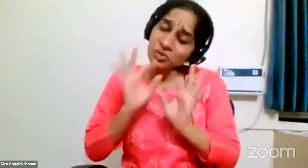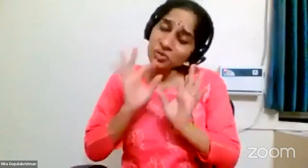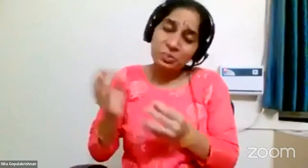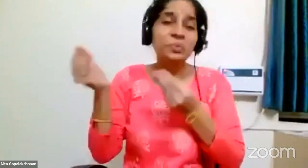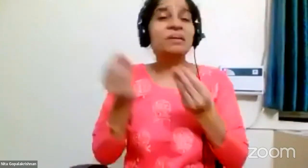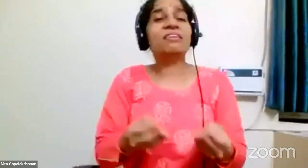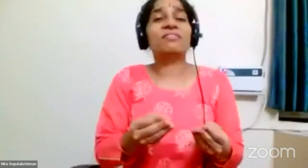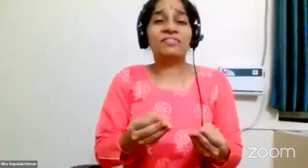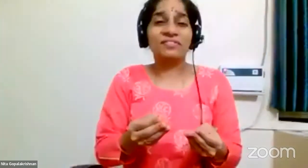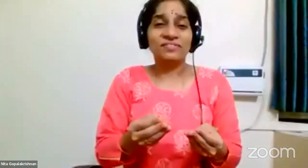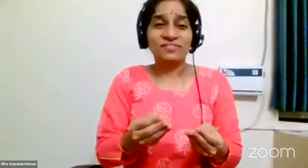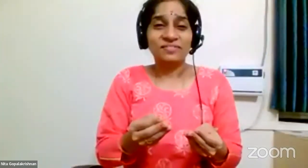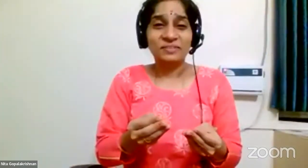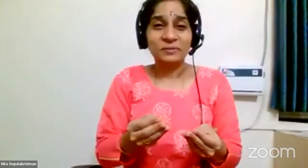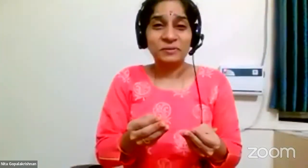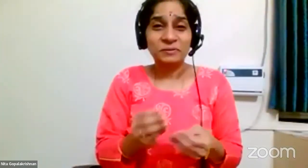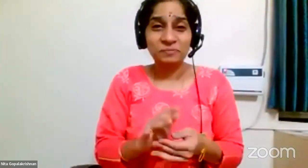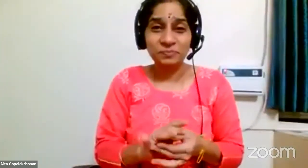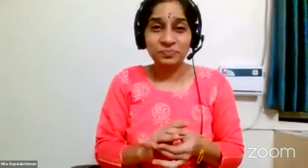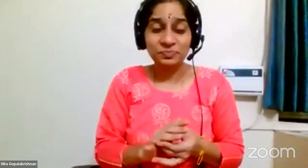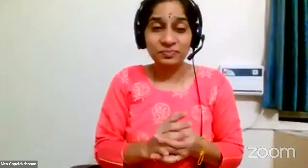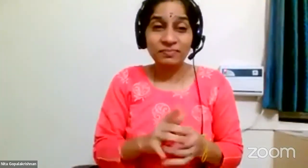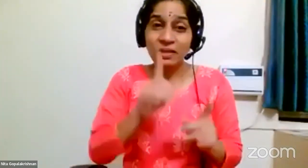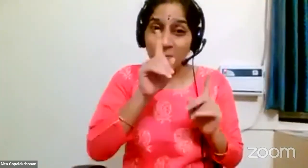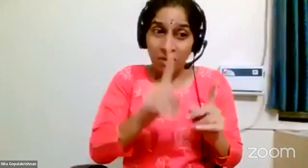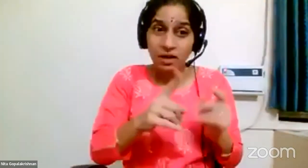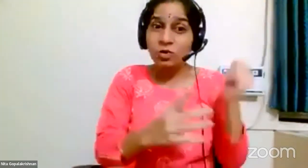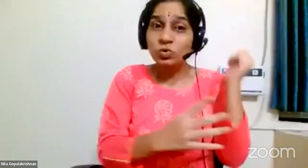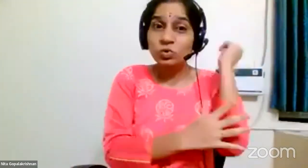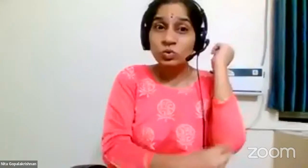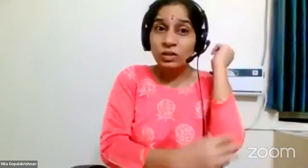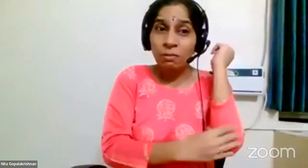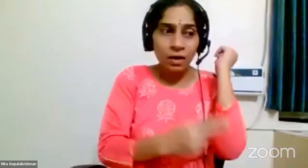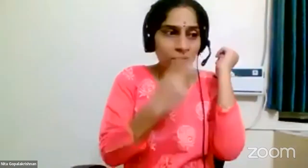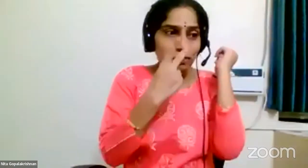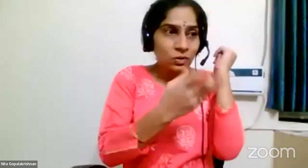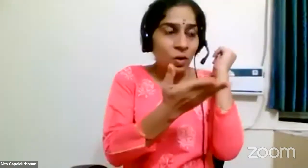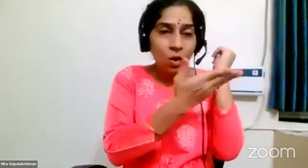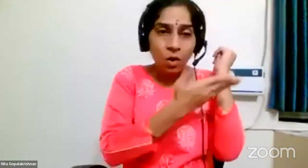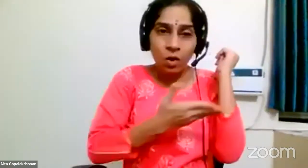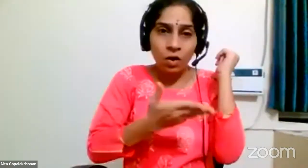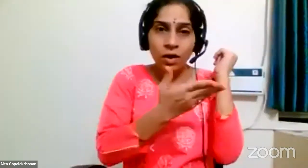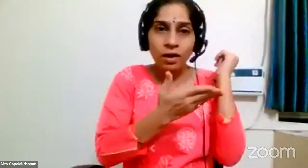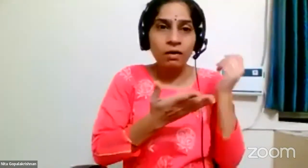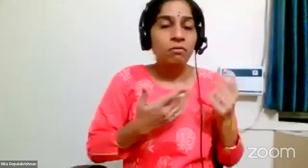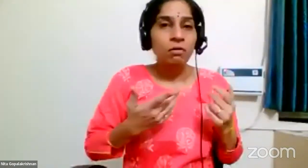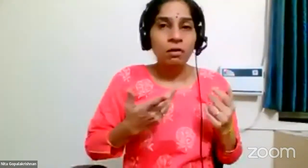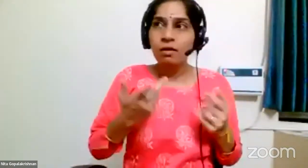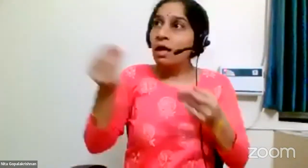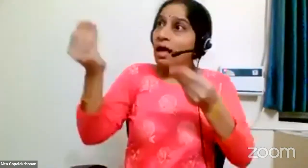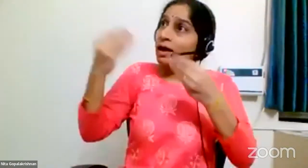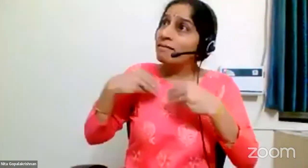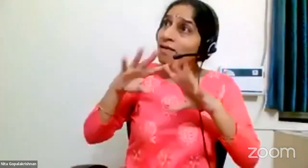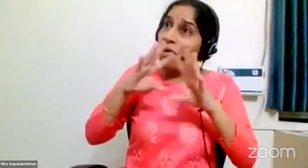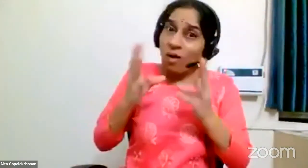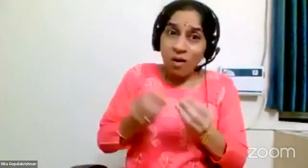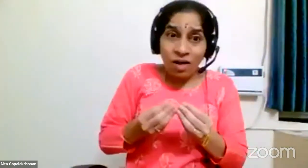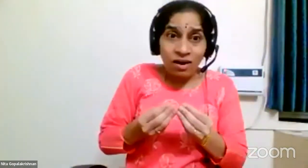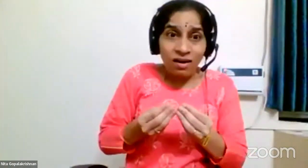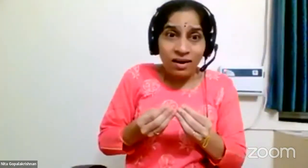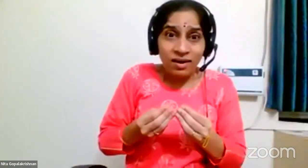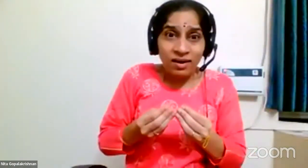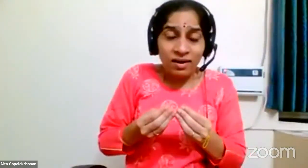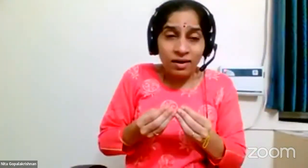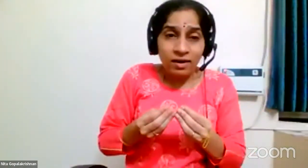लेकिन सुदामा जी ने उसको एक्सेप्ट नहीं किया, और वो फिर अपने बीवी बच्चों को उस महल में छोड़ के, कि अब तुम आराम से